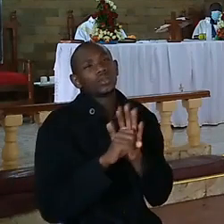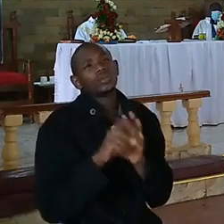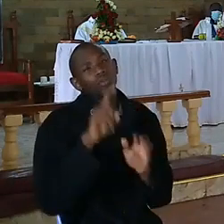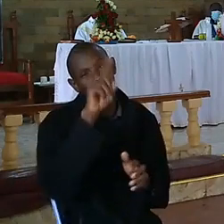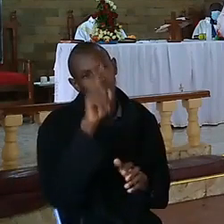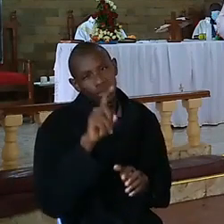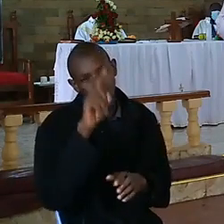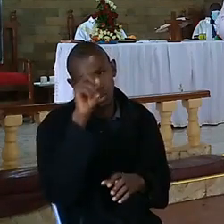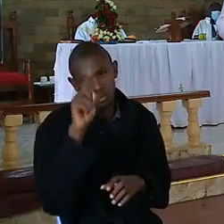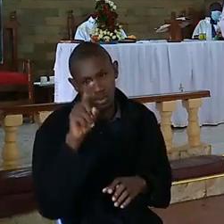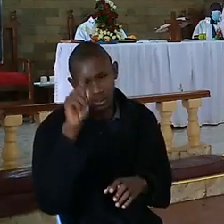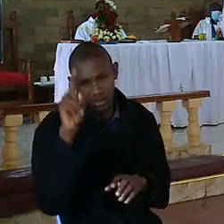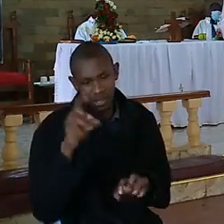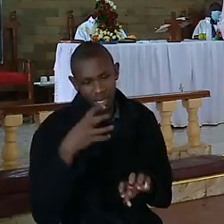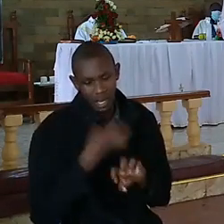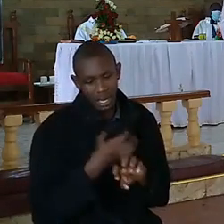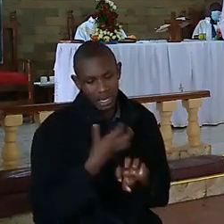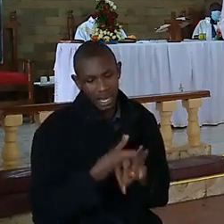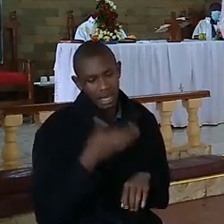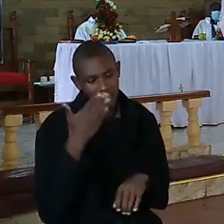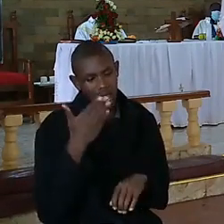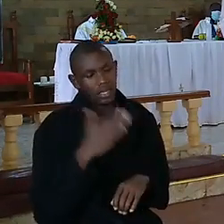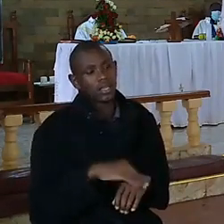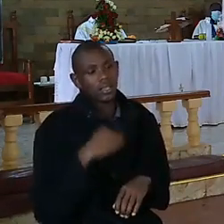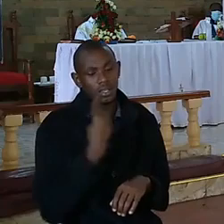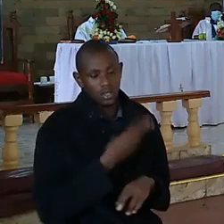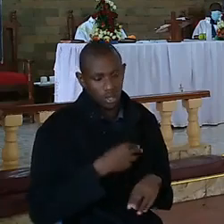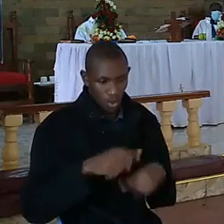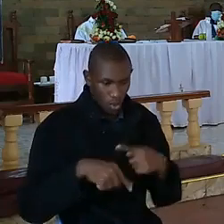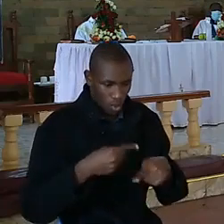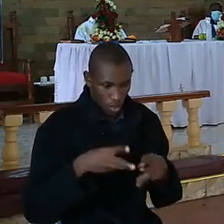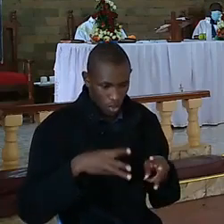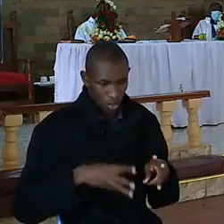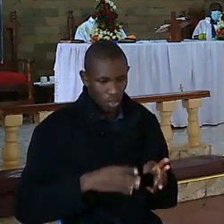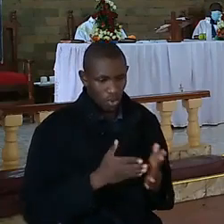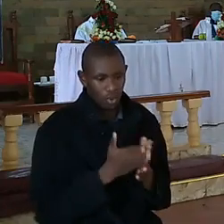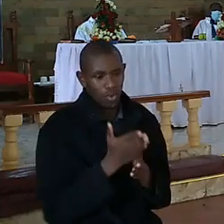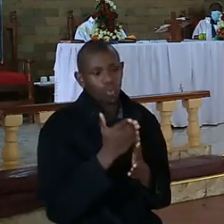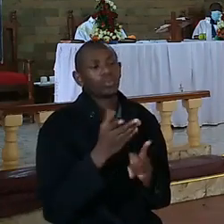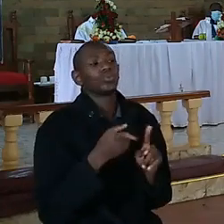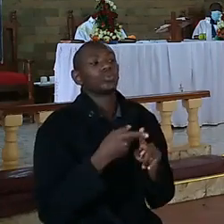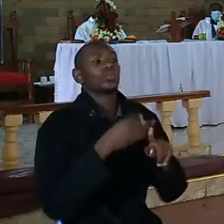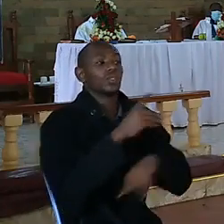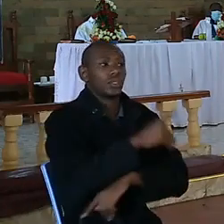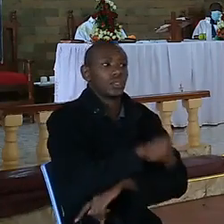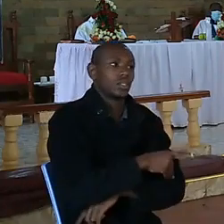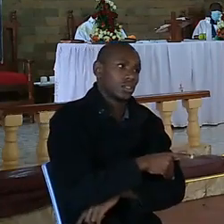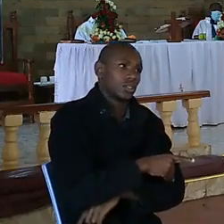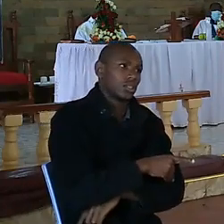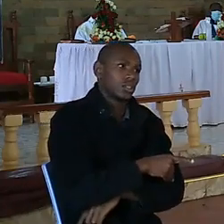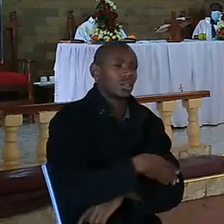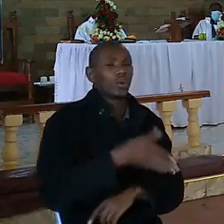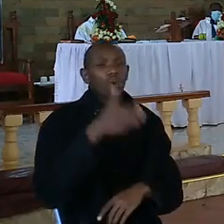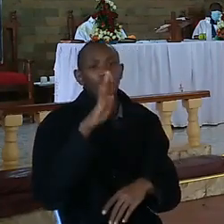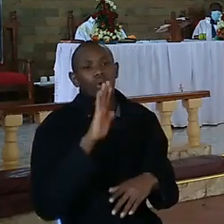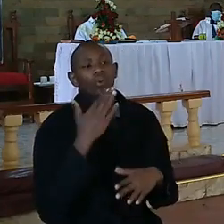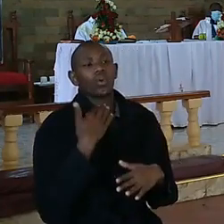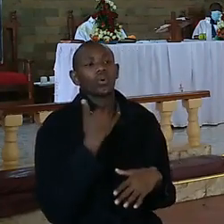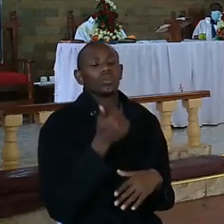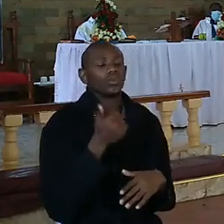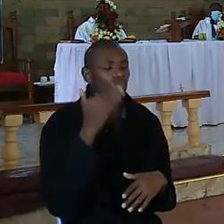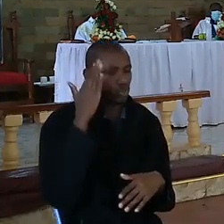handu ha kurituhirwo ni maundu maria turagerera no muthenya wa umuthi mwathani ni ekwenda gutwariria agatwira ni amenyaga na ni